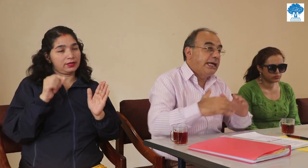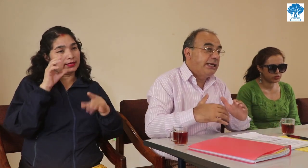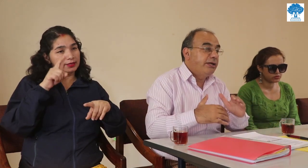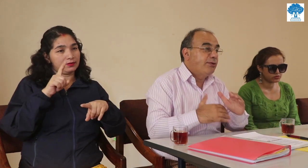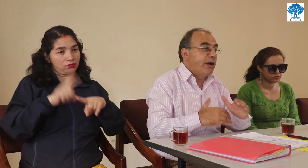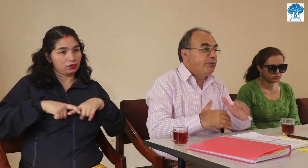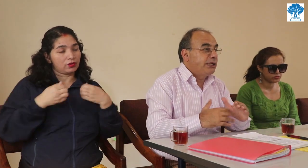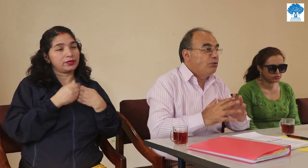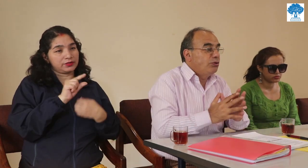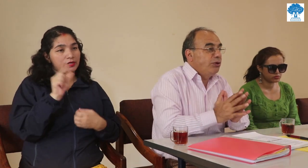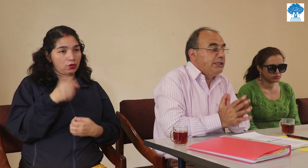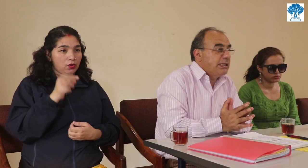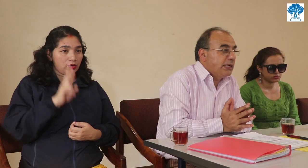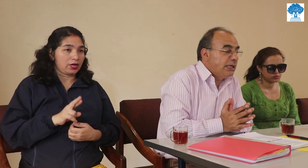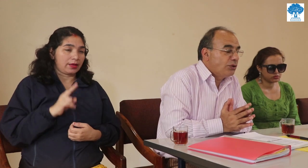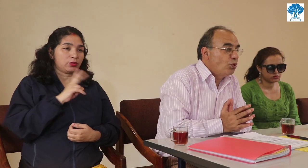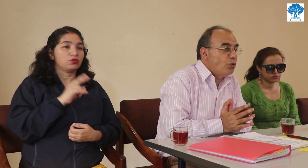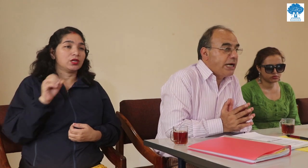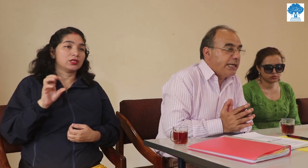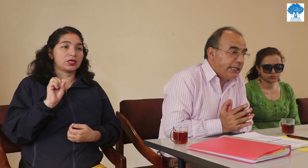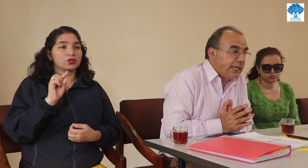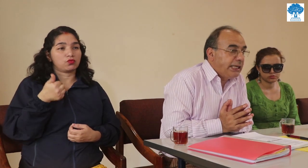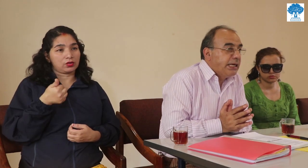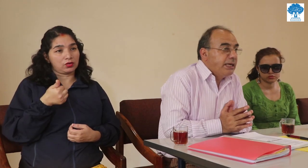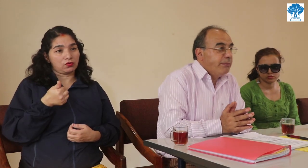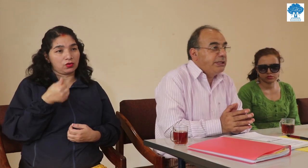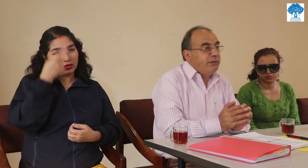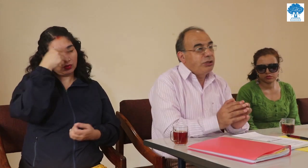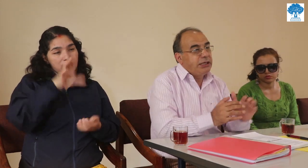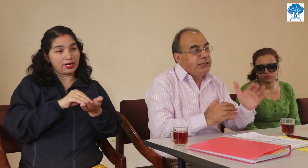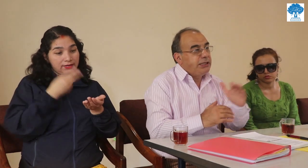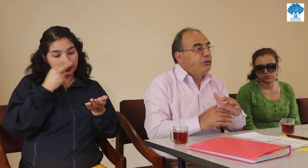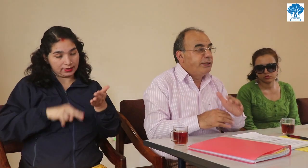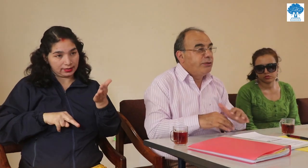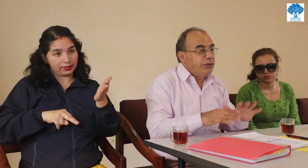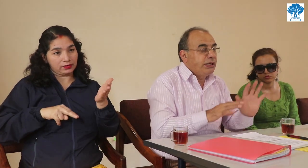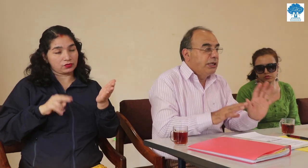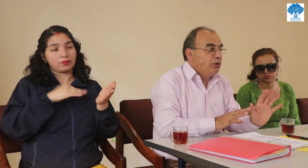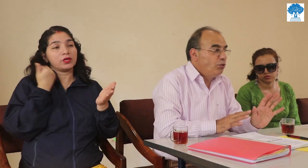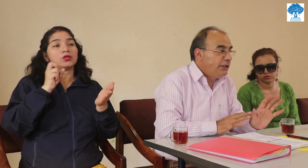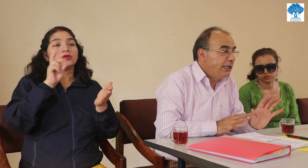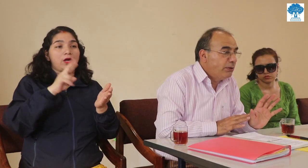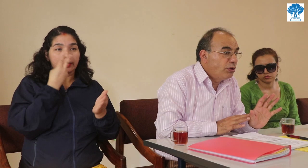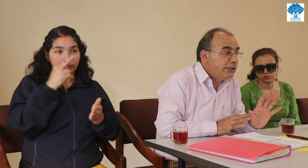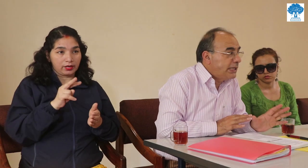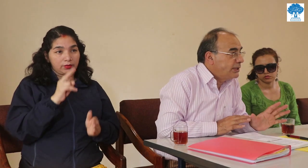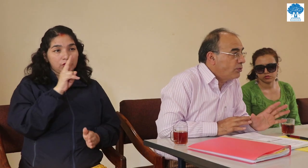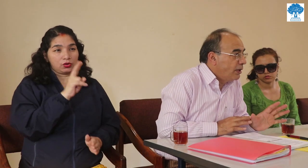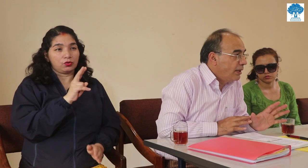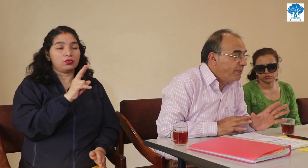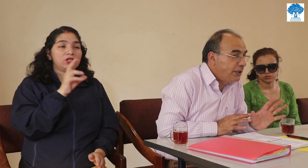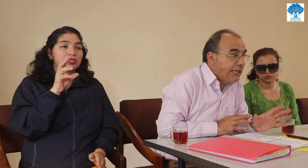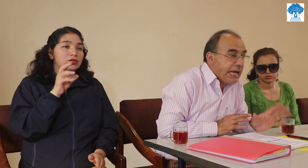अहिले हेर्दाखेरि अहिलेको हाम्रो चाहिँ 2016 डाटा हेर्दाखेरि मेटर्नल मोर्टालिटी रेसियो भनेको चाहिँ